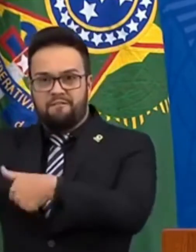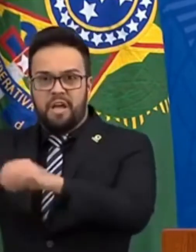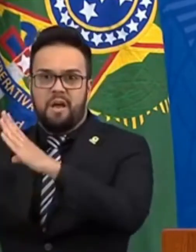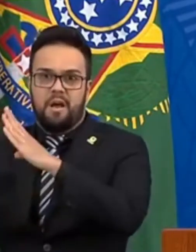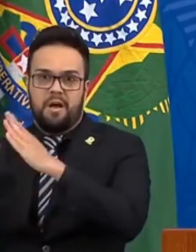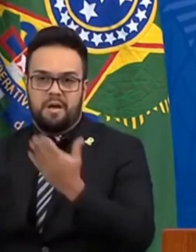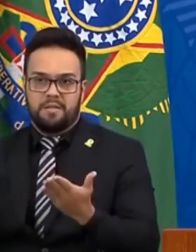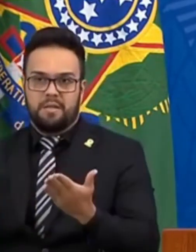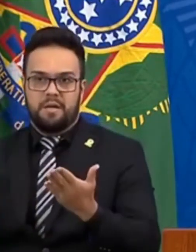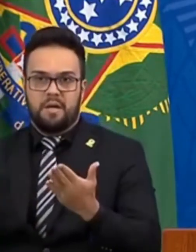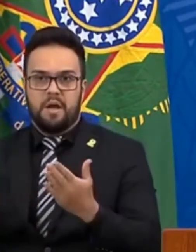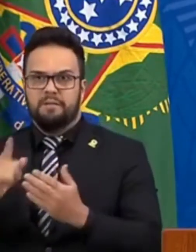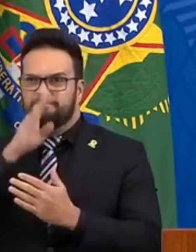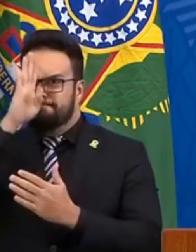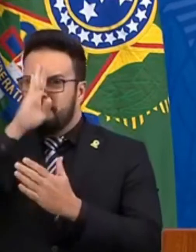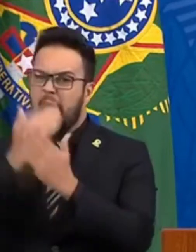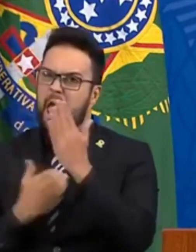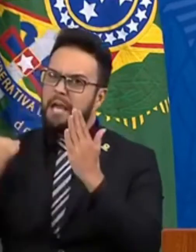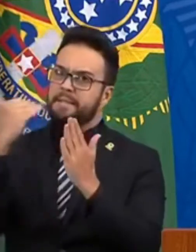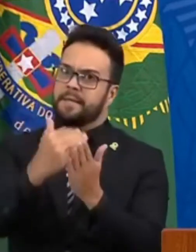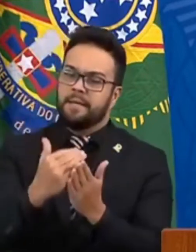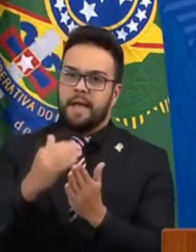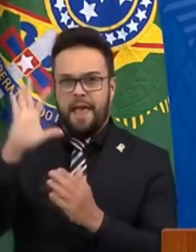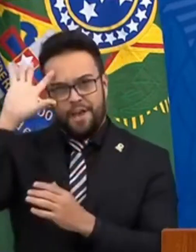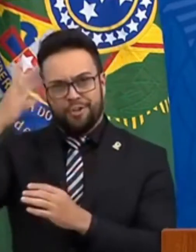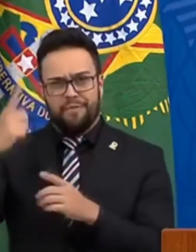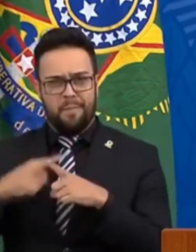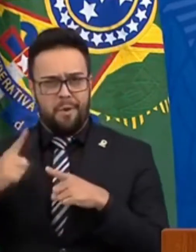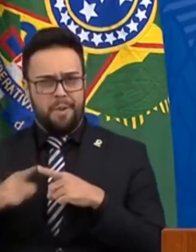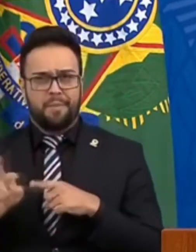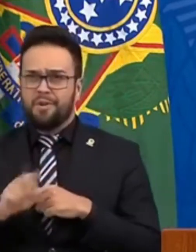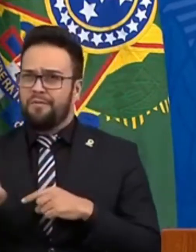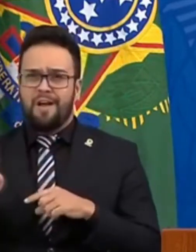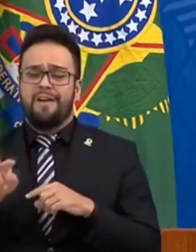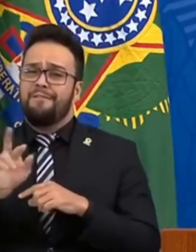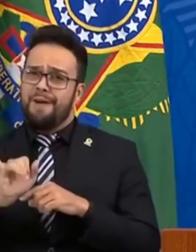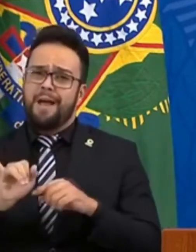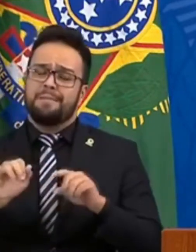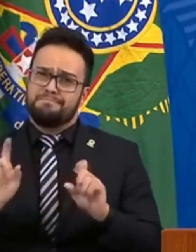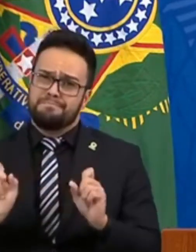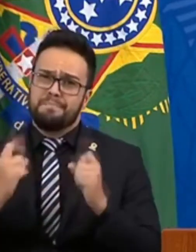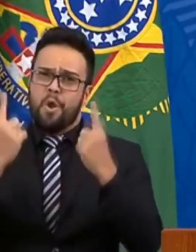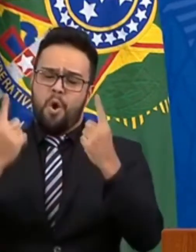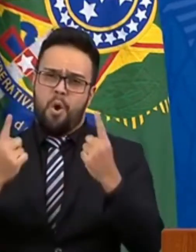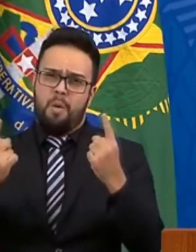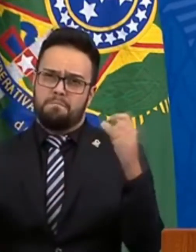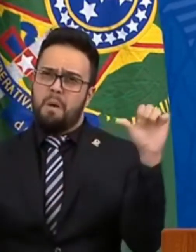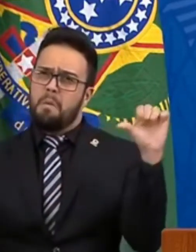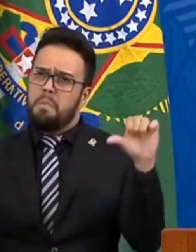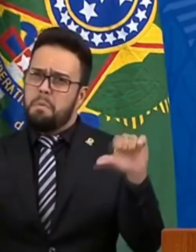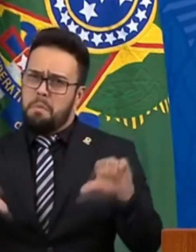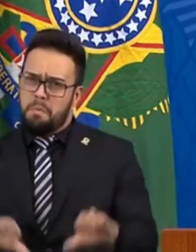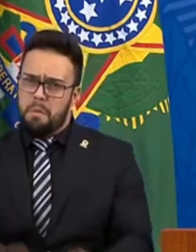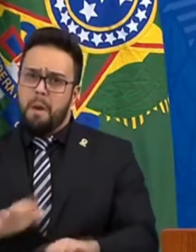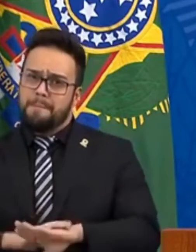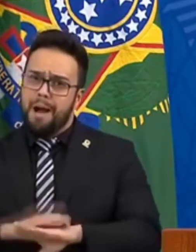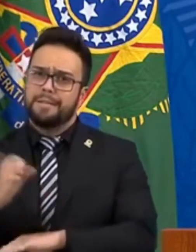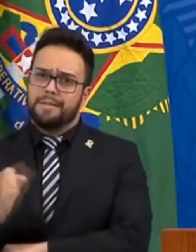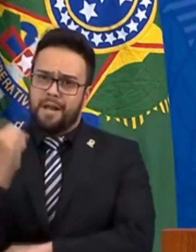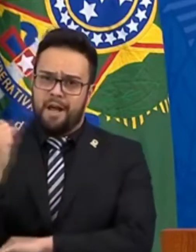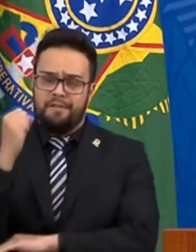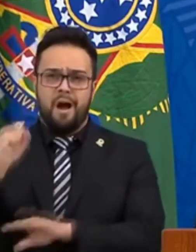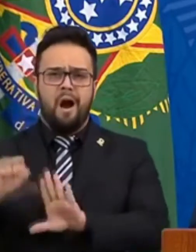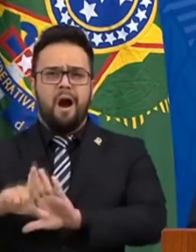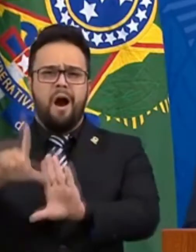não levar a solução do problema muito pelo contrário se agravará e como venho dizendo desde há